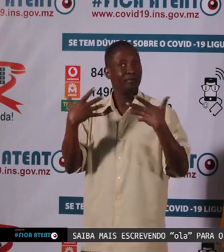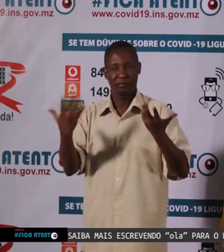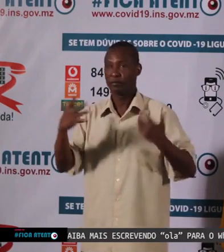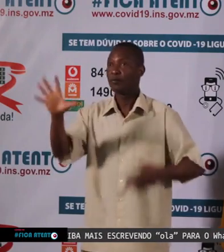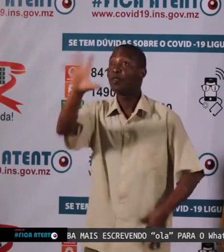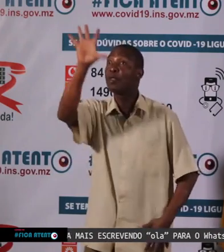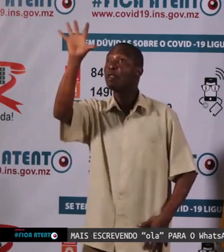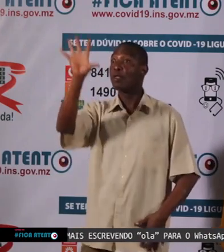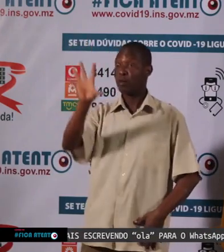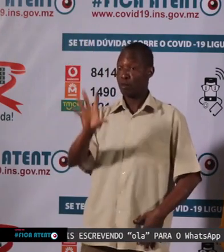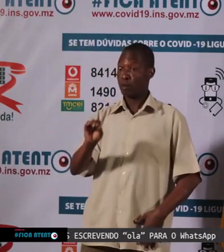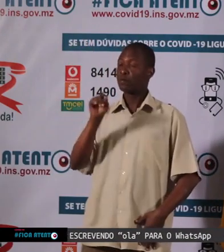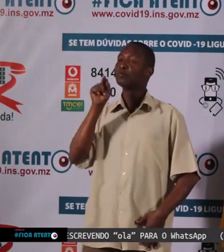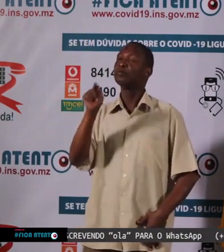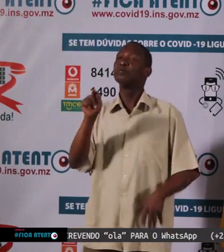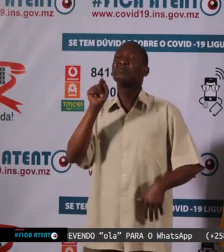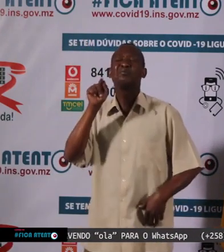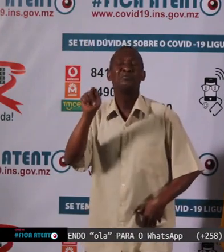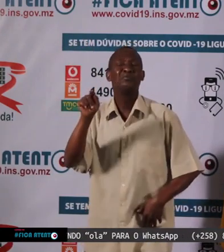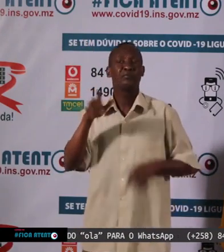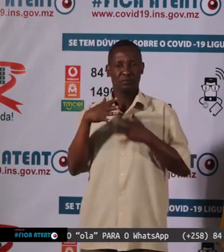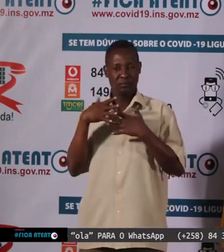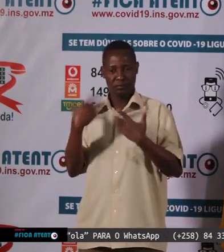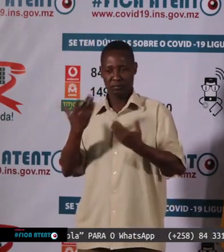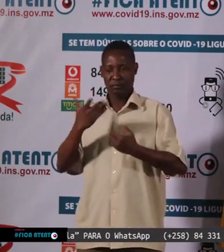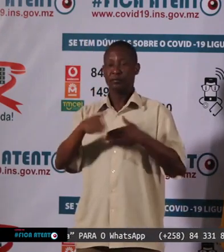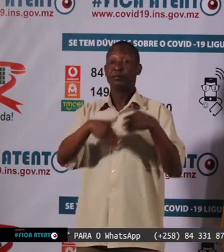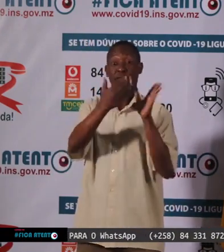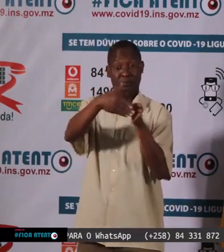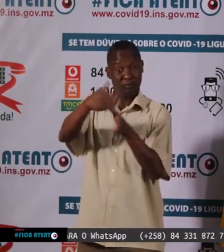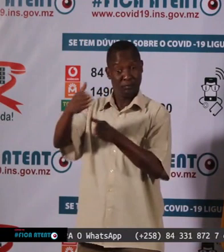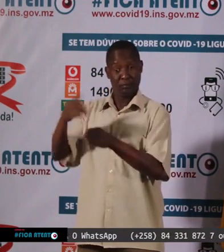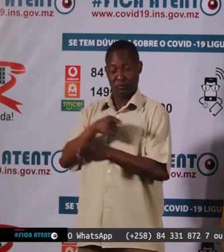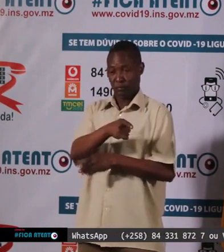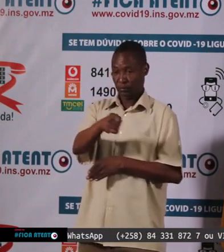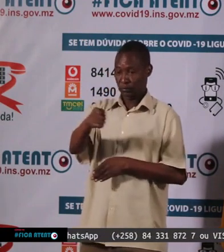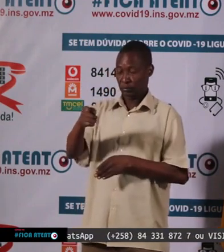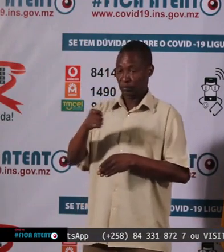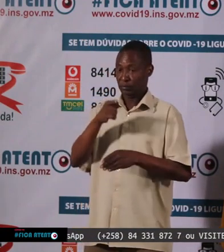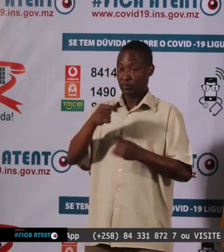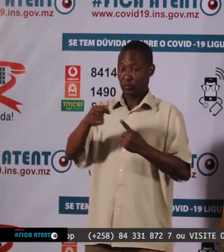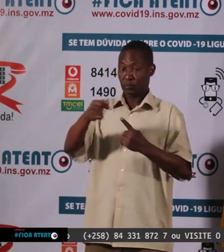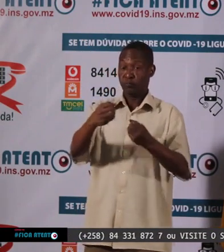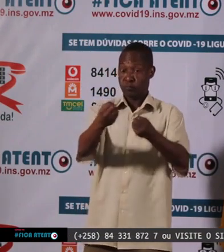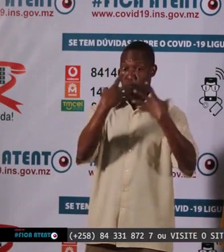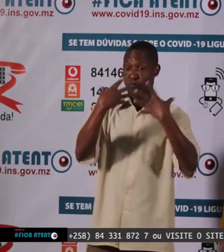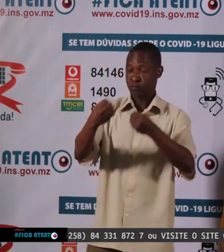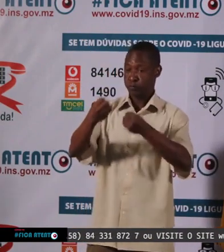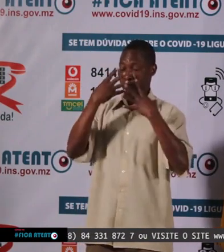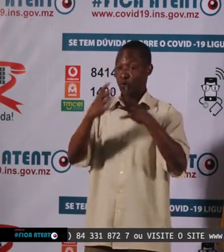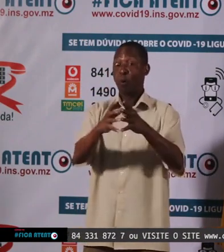africano, que registra um aumento crescente, tanto do número de casos como